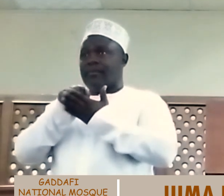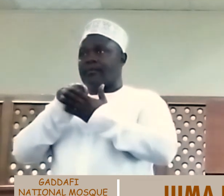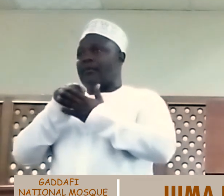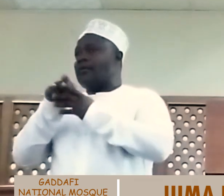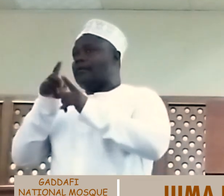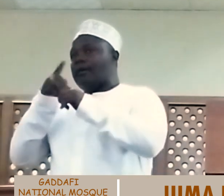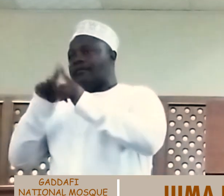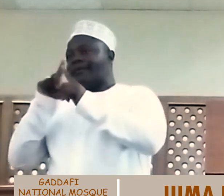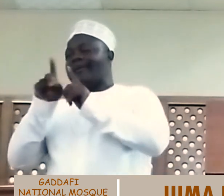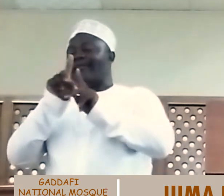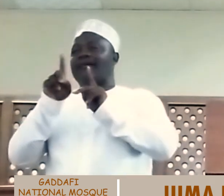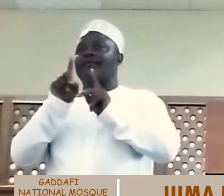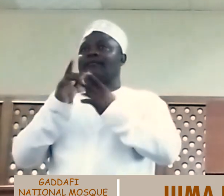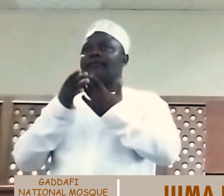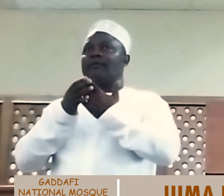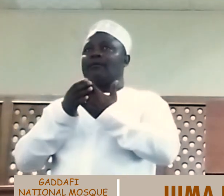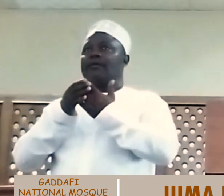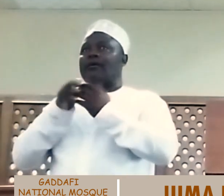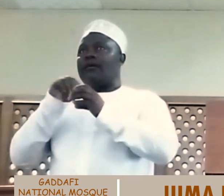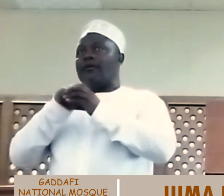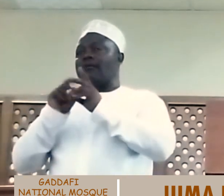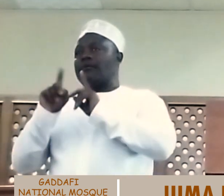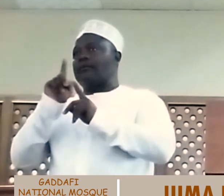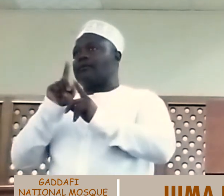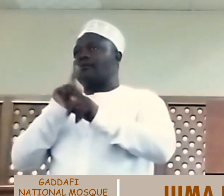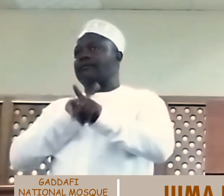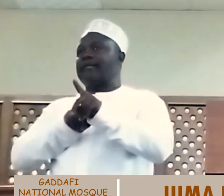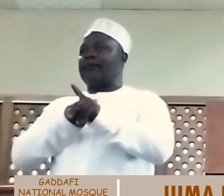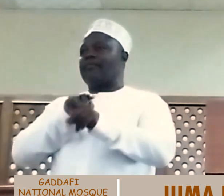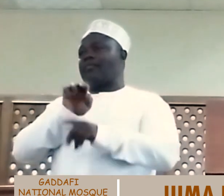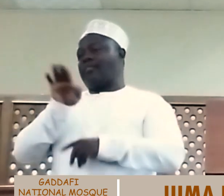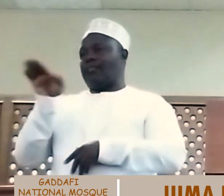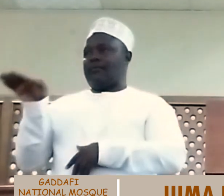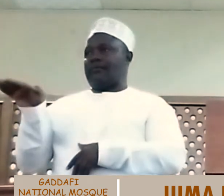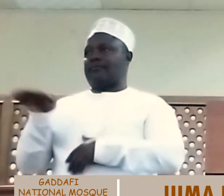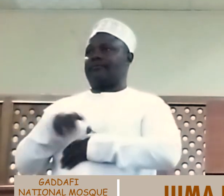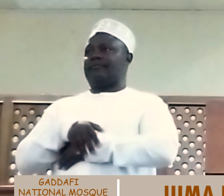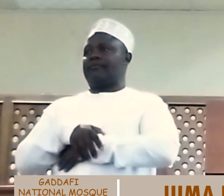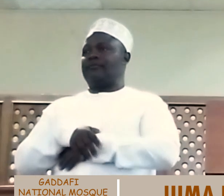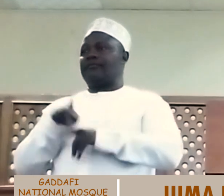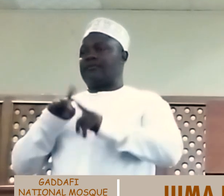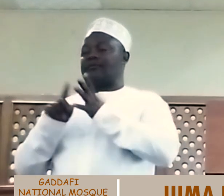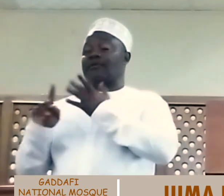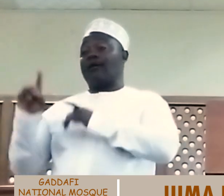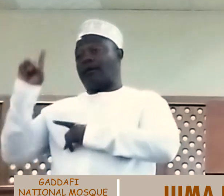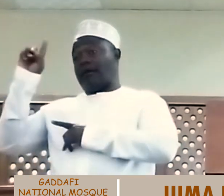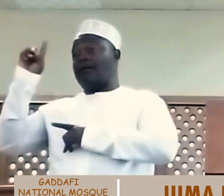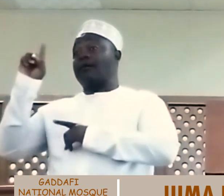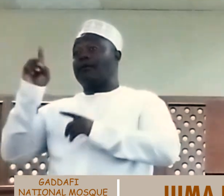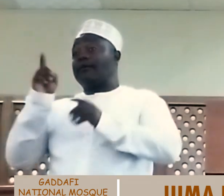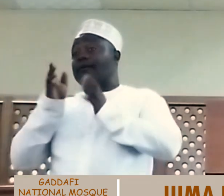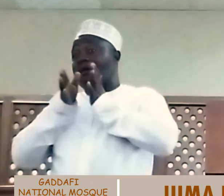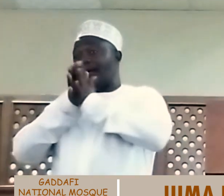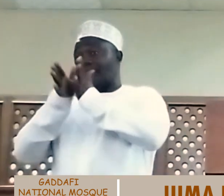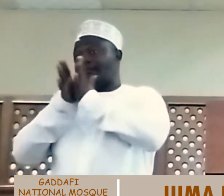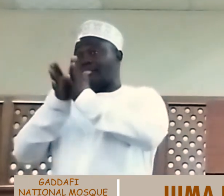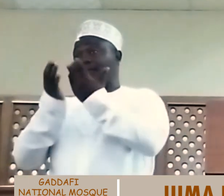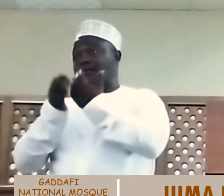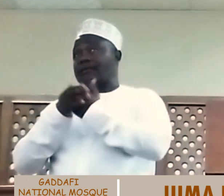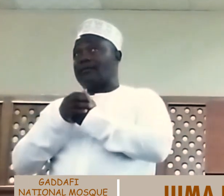فما له من قوة ولا ناصر يقول جل وعلا في محكم